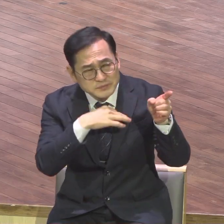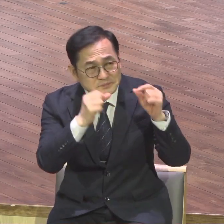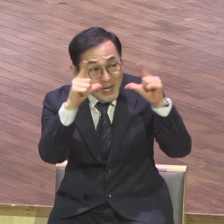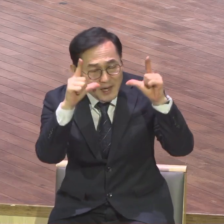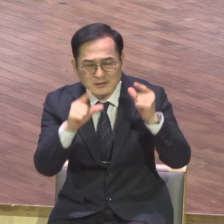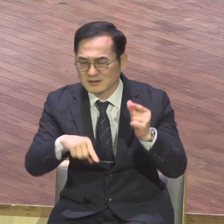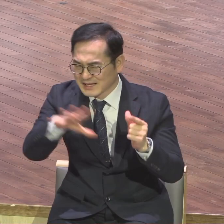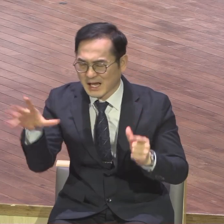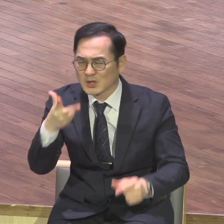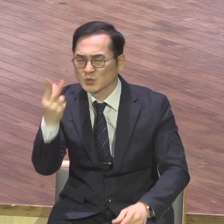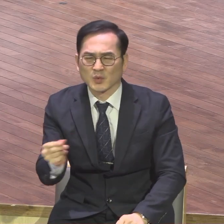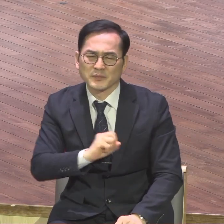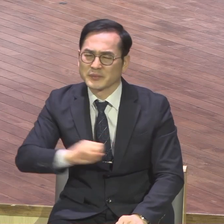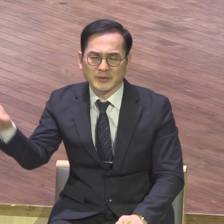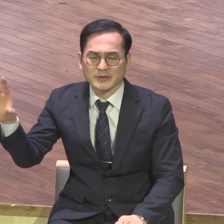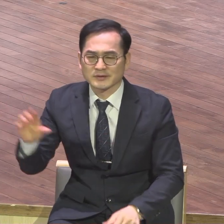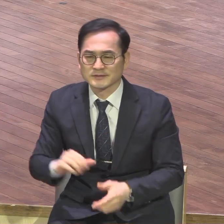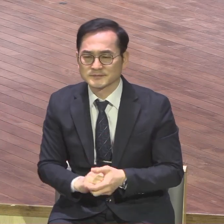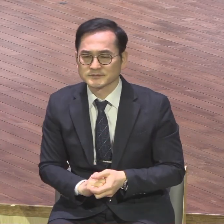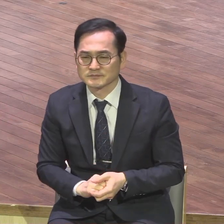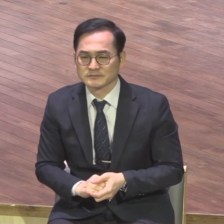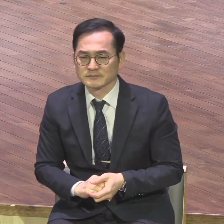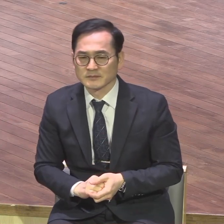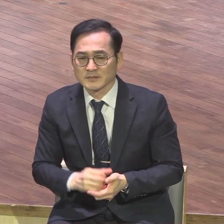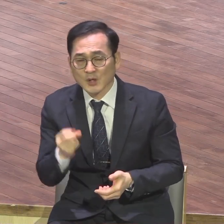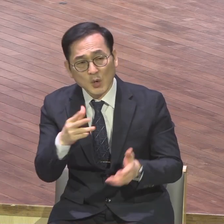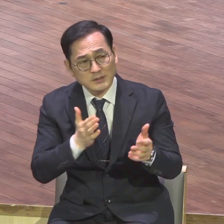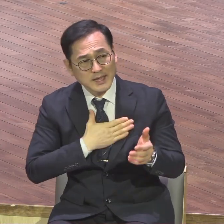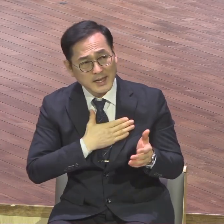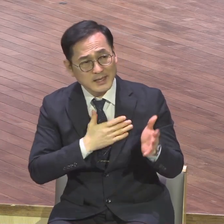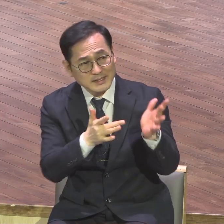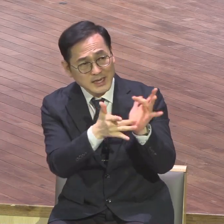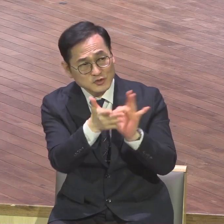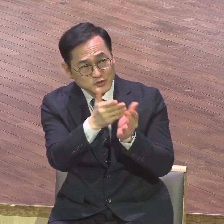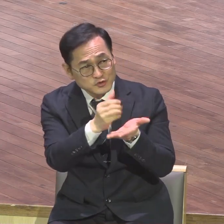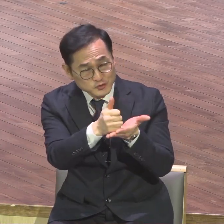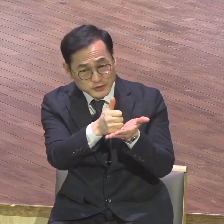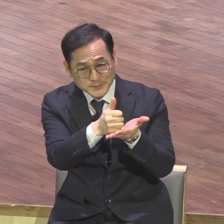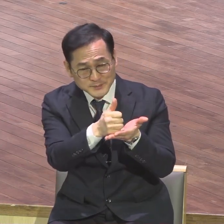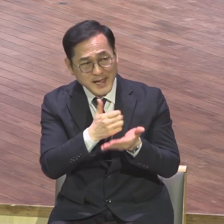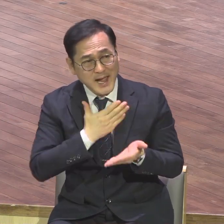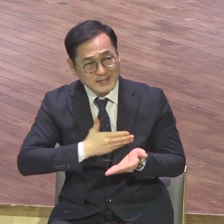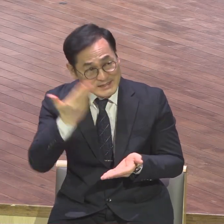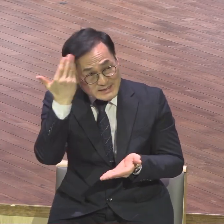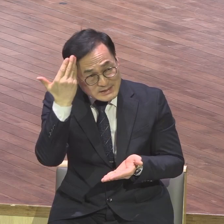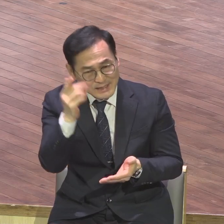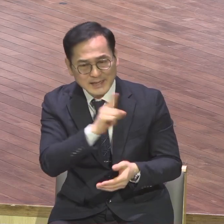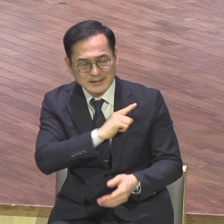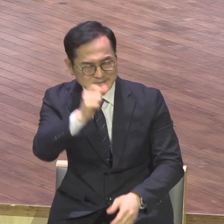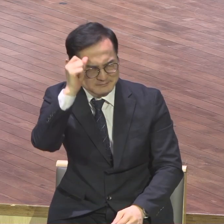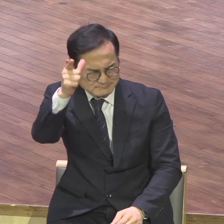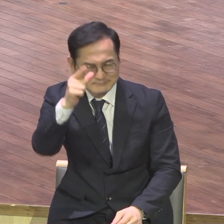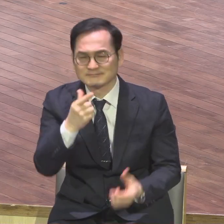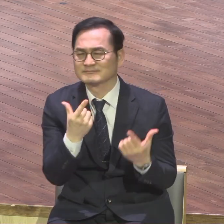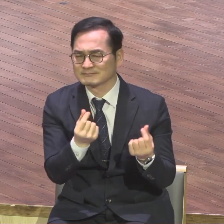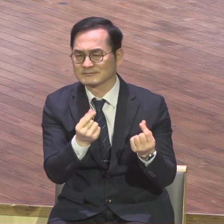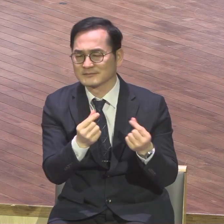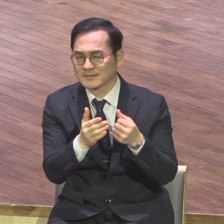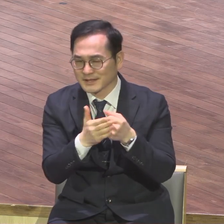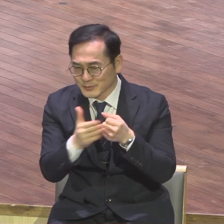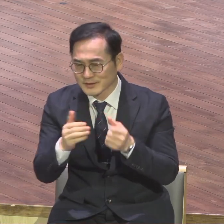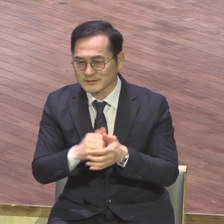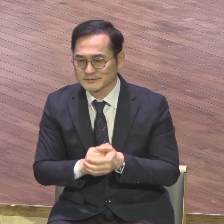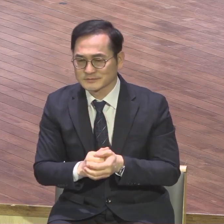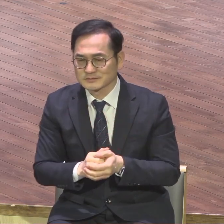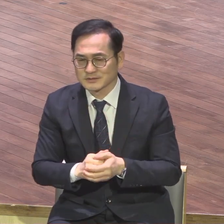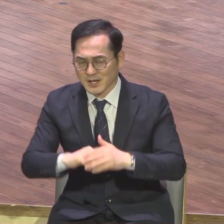모든 것을 해로 여김은 내 주 그리스도 예수를 아는 지식이 가장 고상하기 때문이라. 내가 그를 위하여 모든